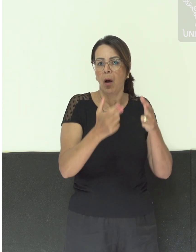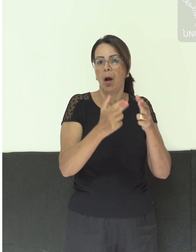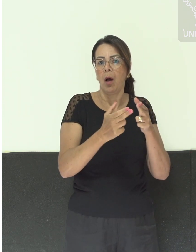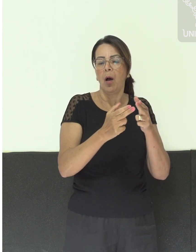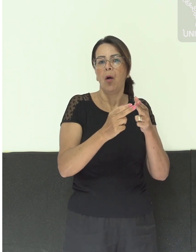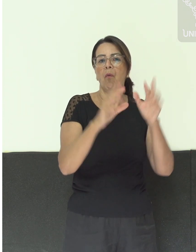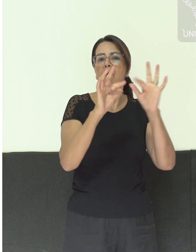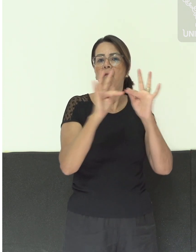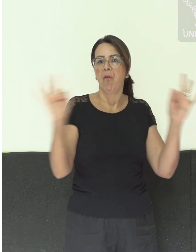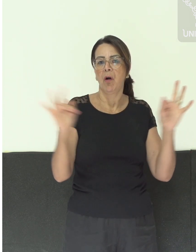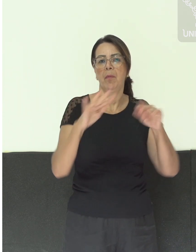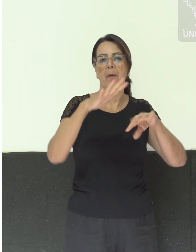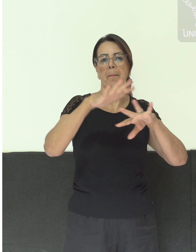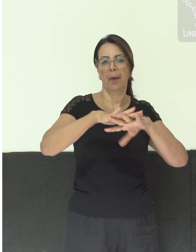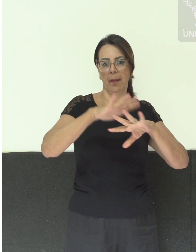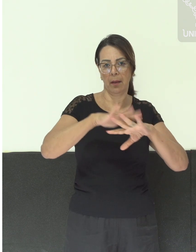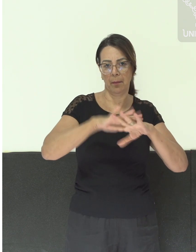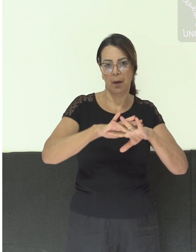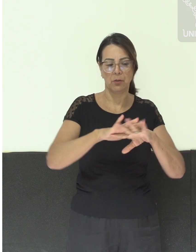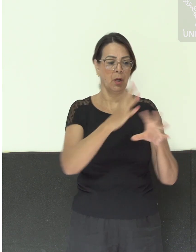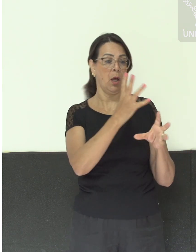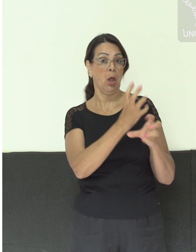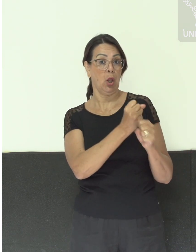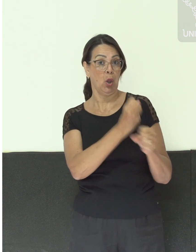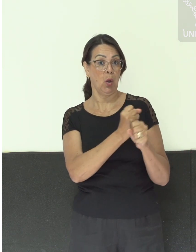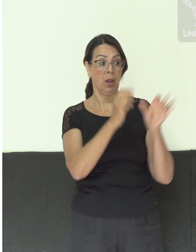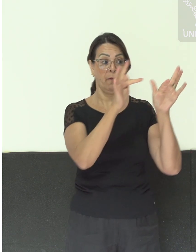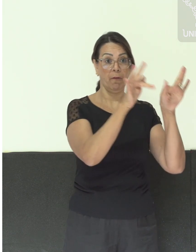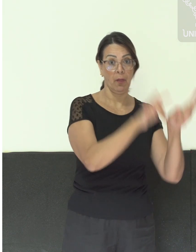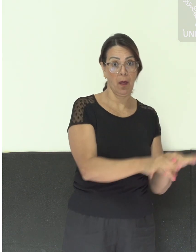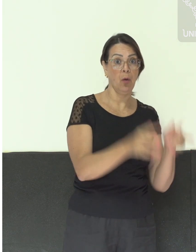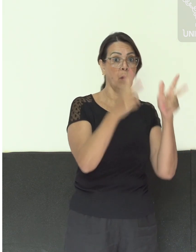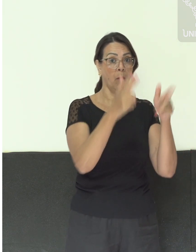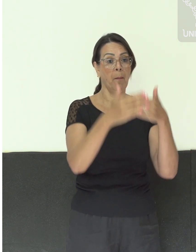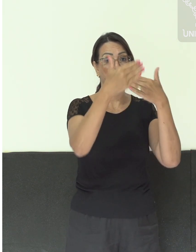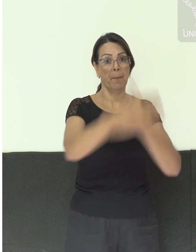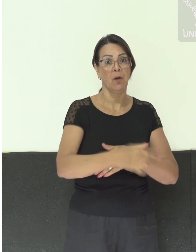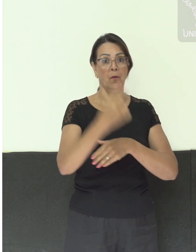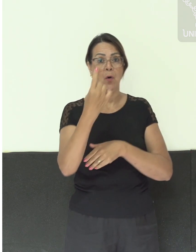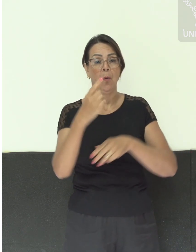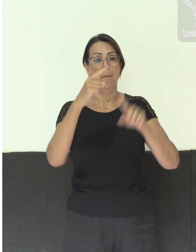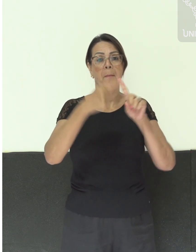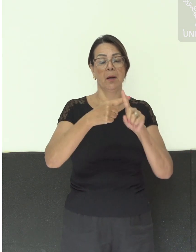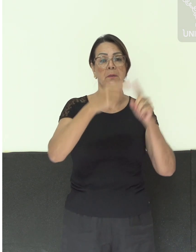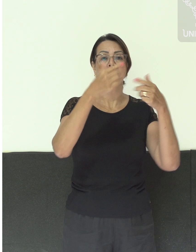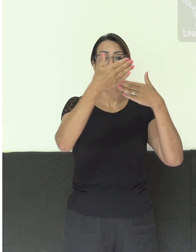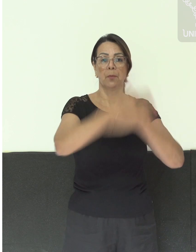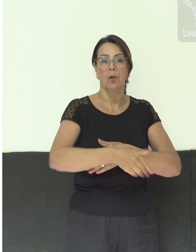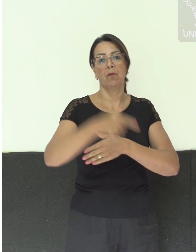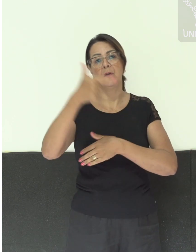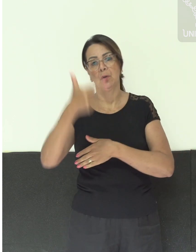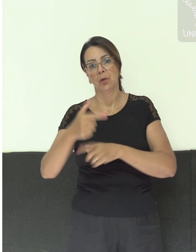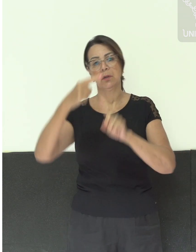fórmula matemática abaixo. Nota final igual prova 1 mais prova 2 mais prova